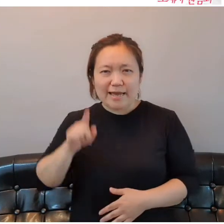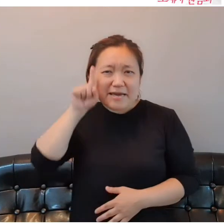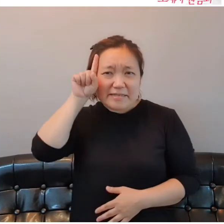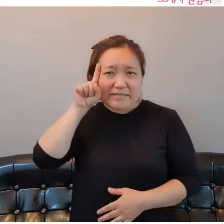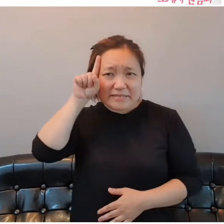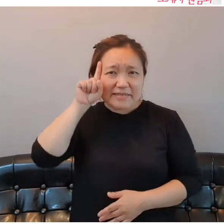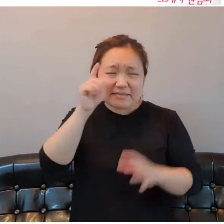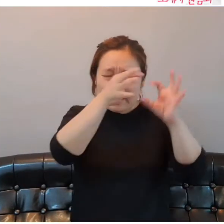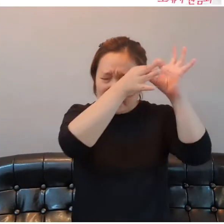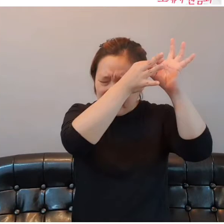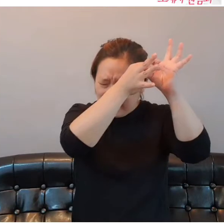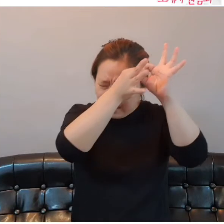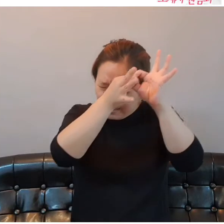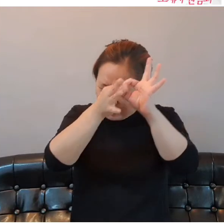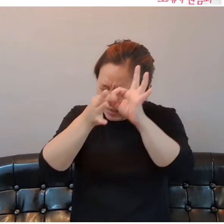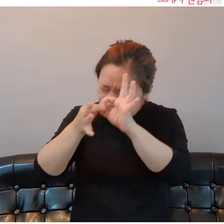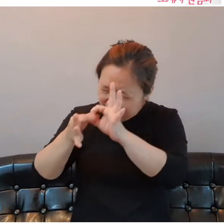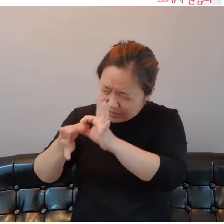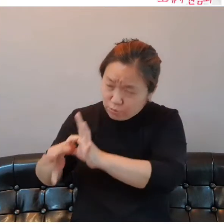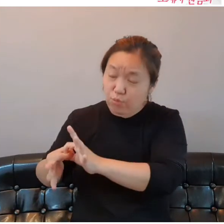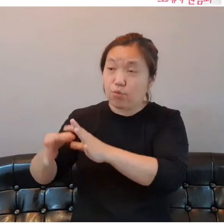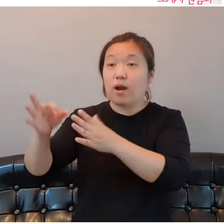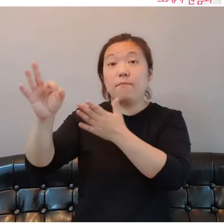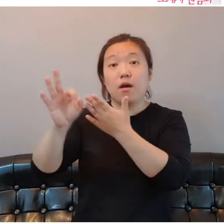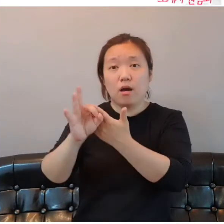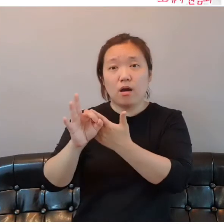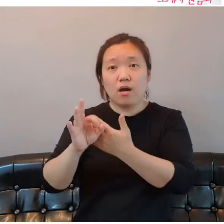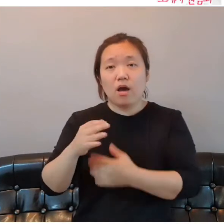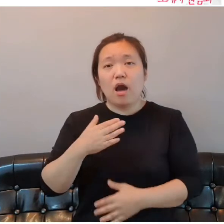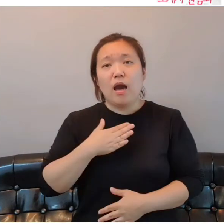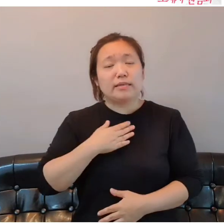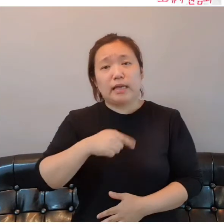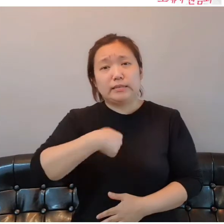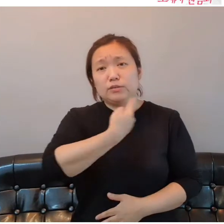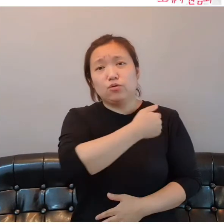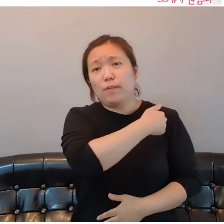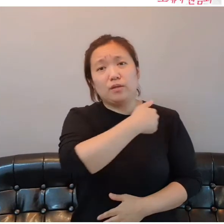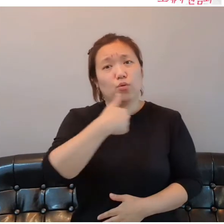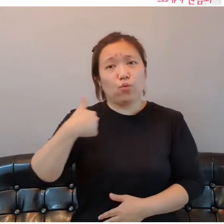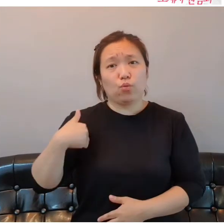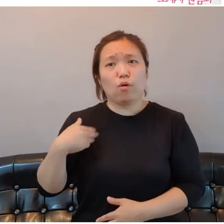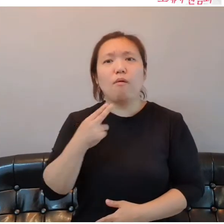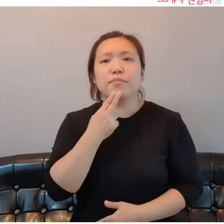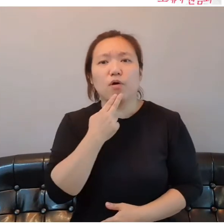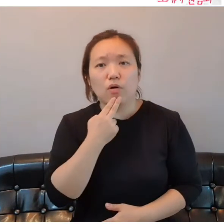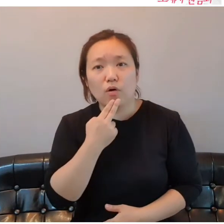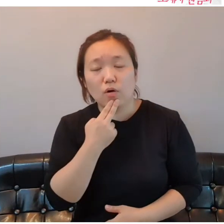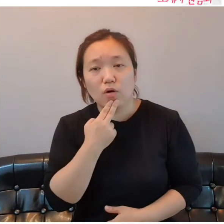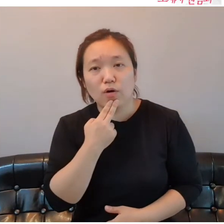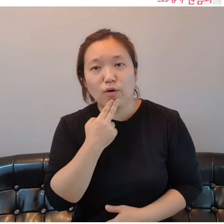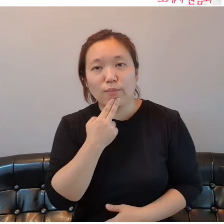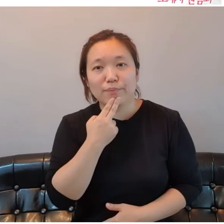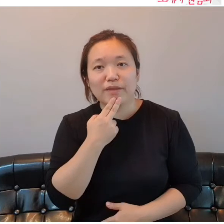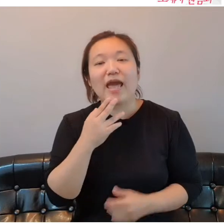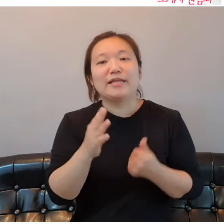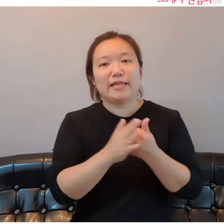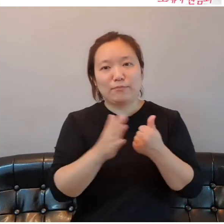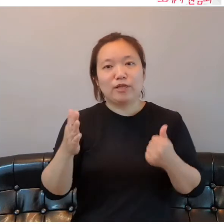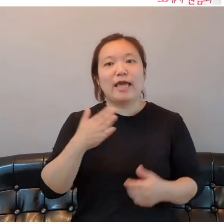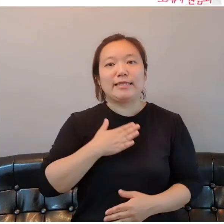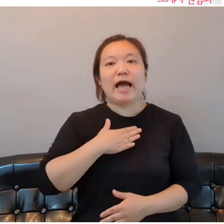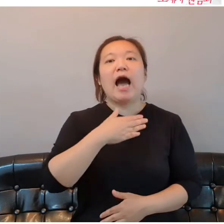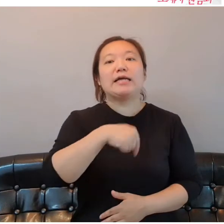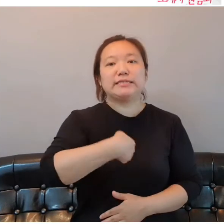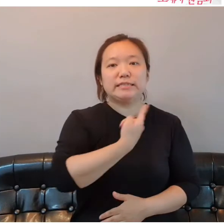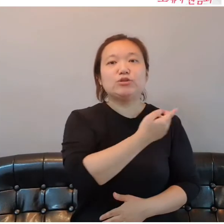스트레스를 받으며 살면 아무리 가져도 스스로 만족하지 못해요. 그래서 나 스스로 만족할 수 있는